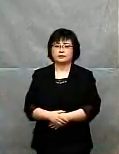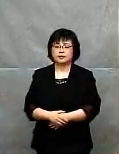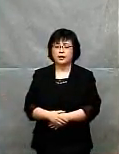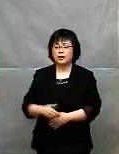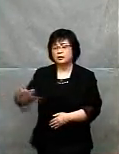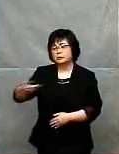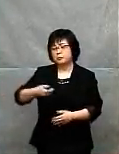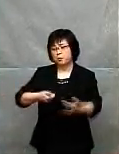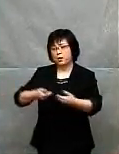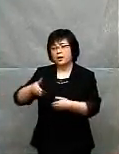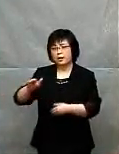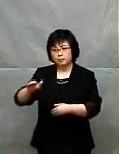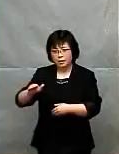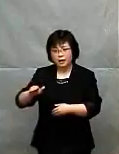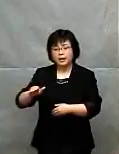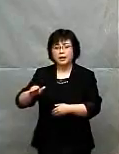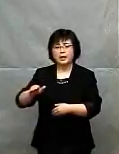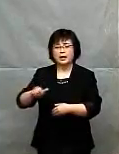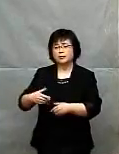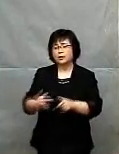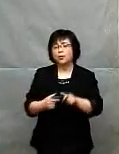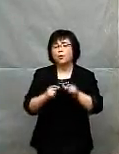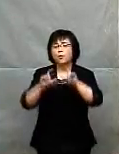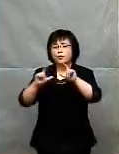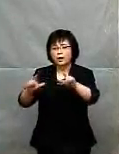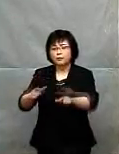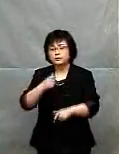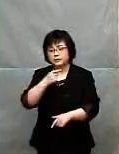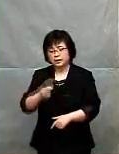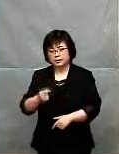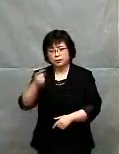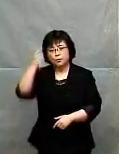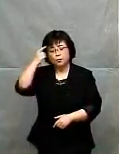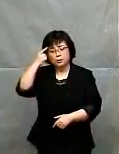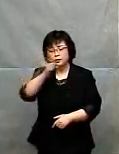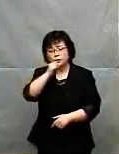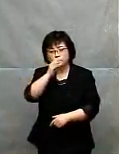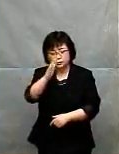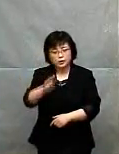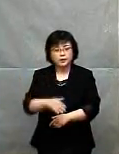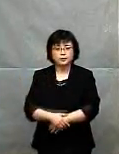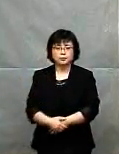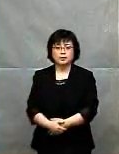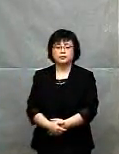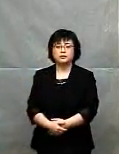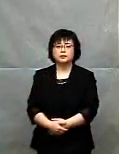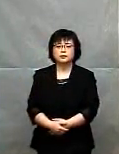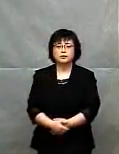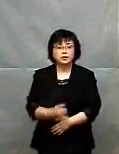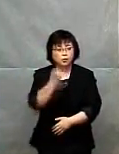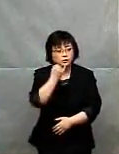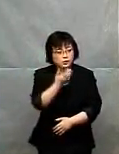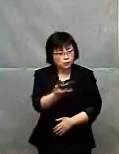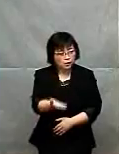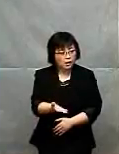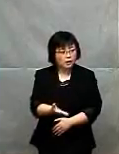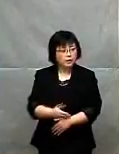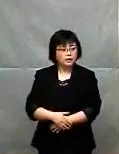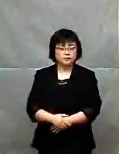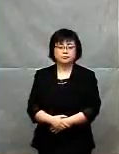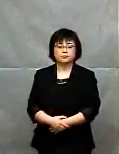ば丁寧にお答えしていきたいと思いますので、よろしくお願いしたいと思います。 よろしいでしょうか。